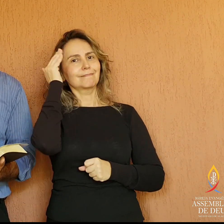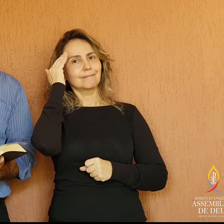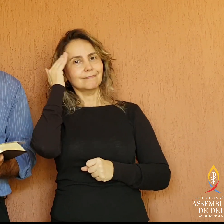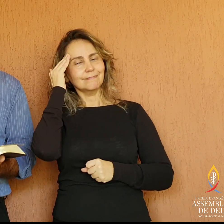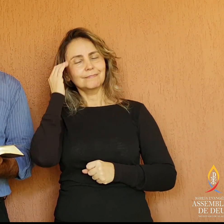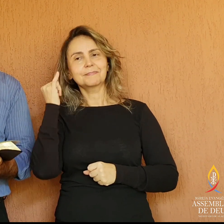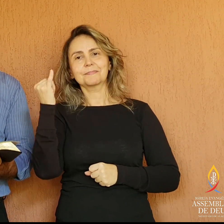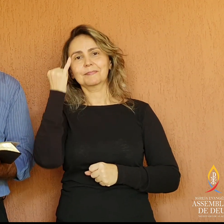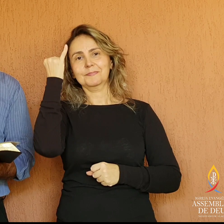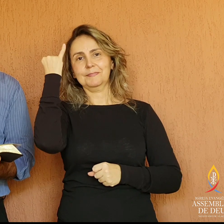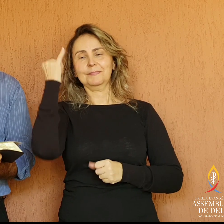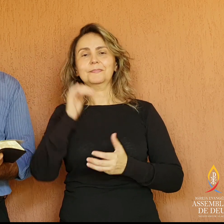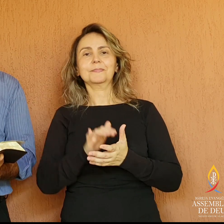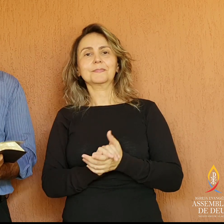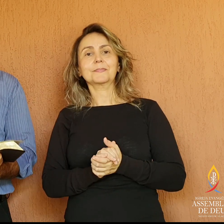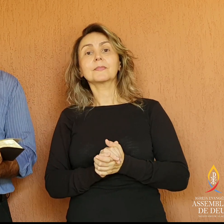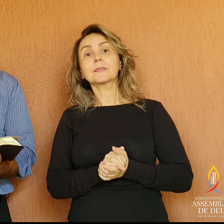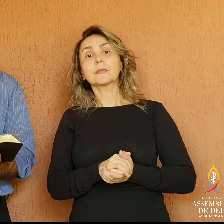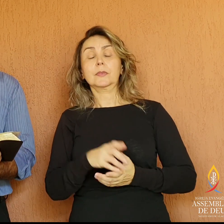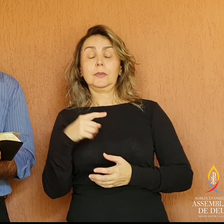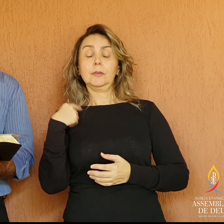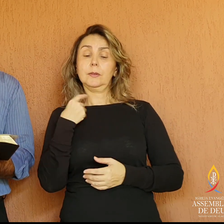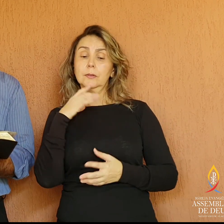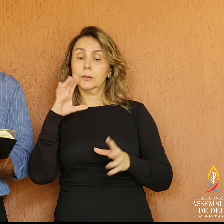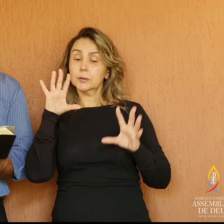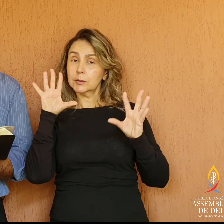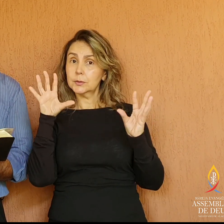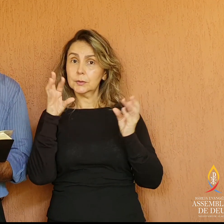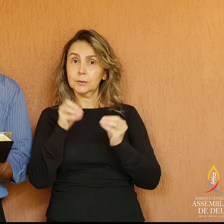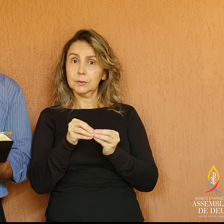também. Então, para nós finalizarmos,